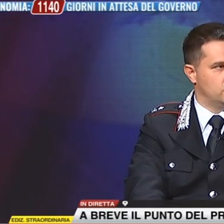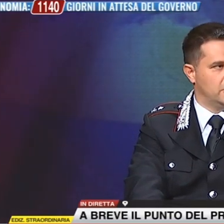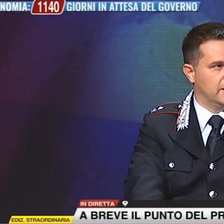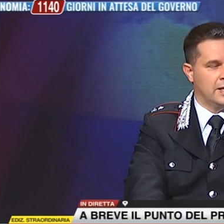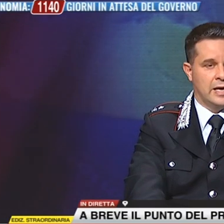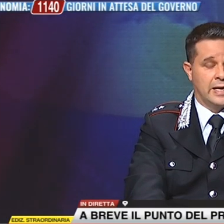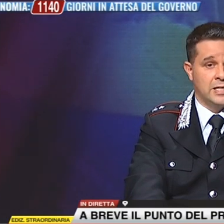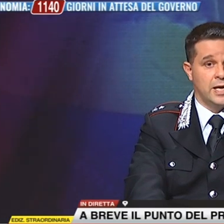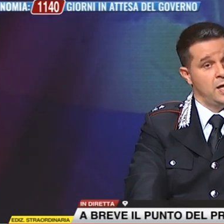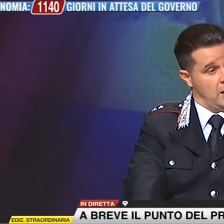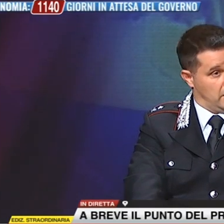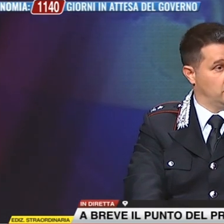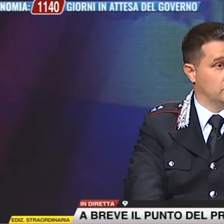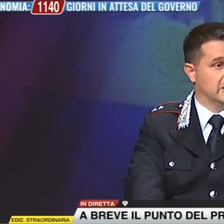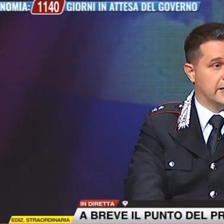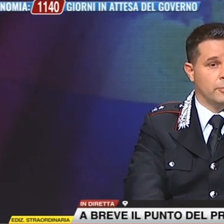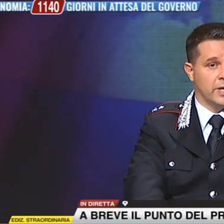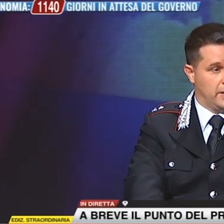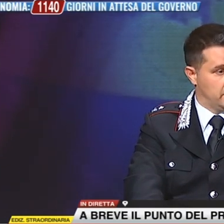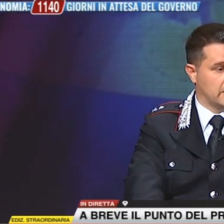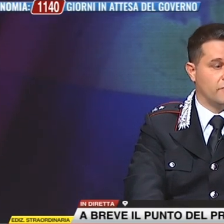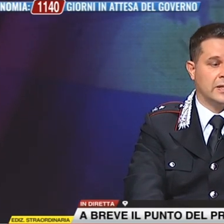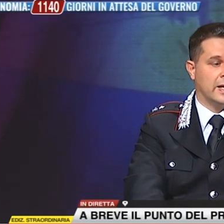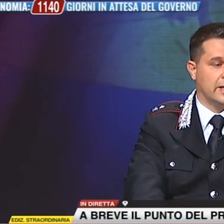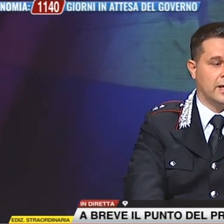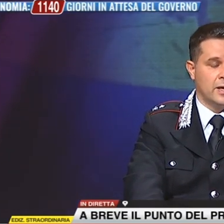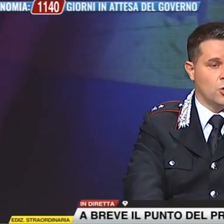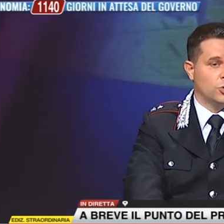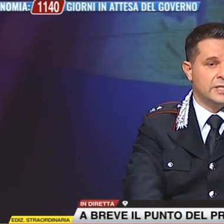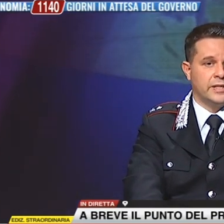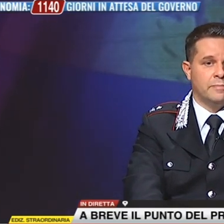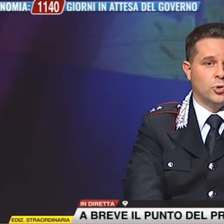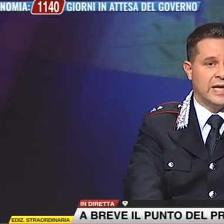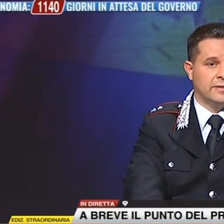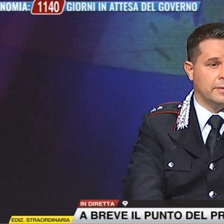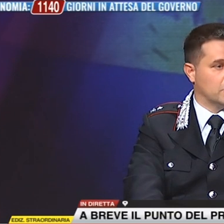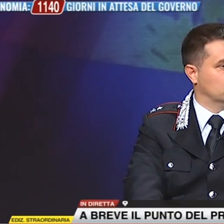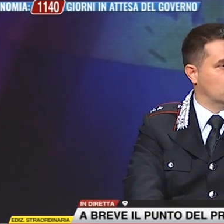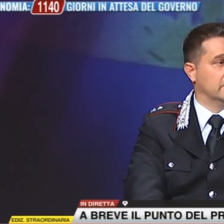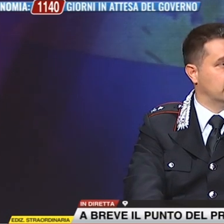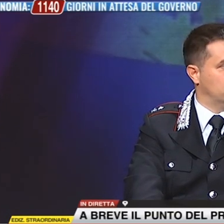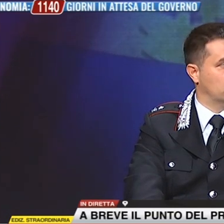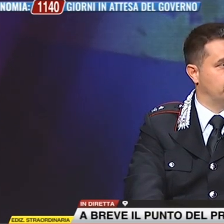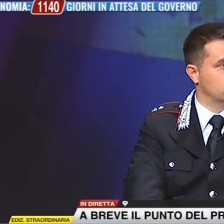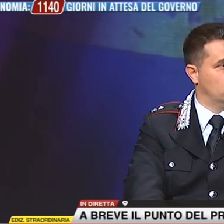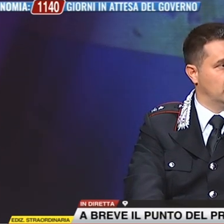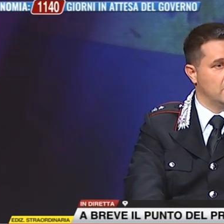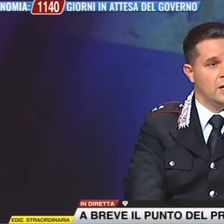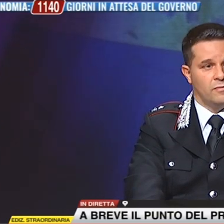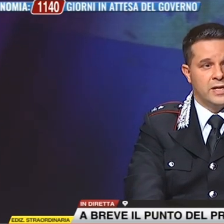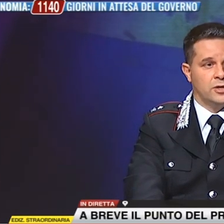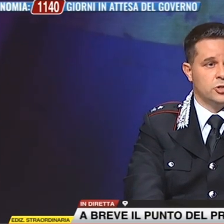le medicine a casa. Non dimentichiamo che è stata fatta anche un'iniziativa importante per quanto riguarda il ritiro delle